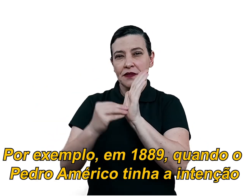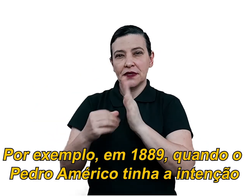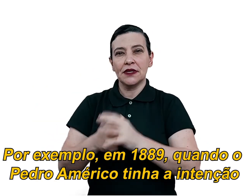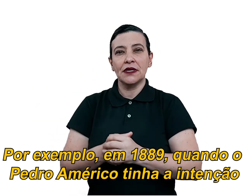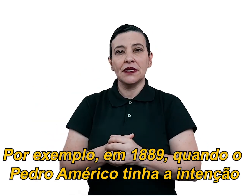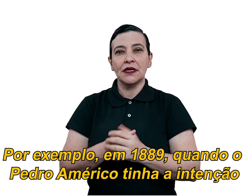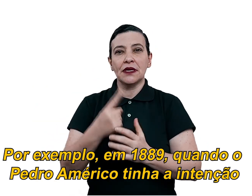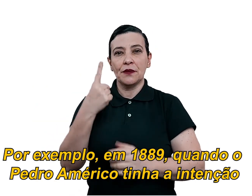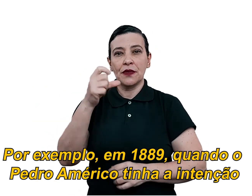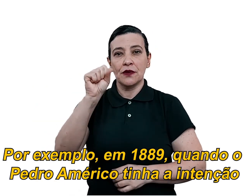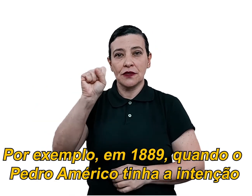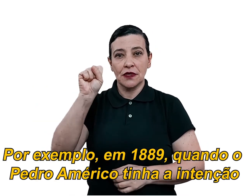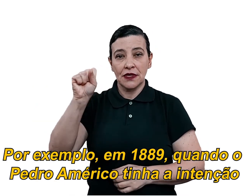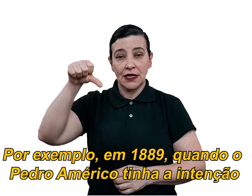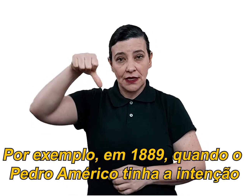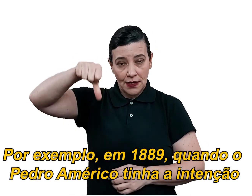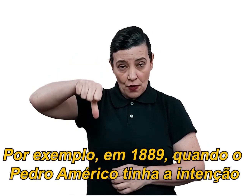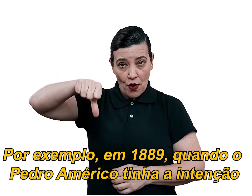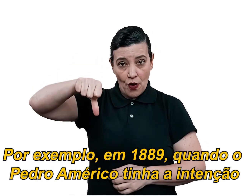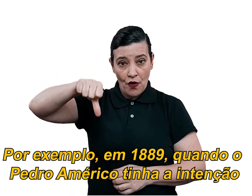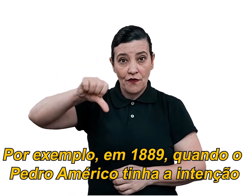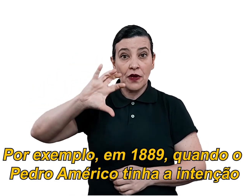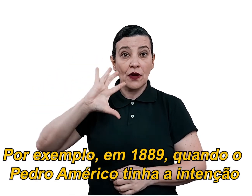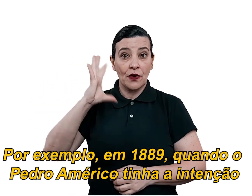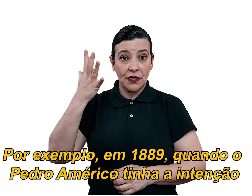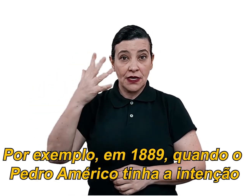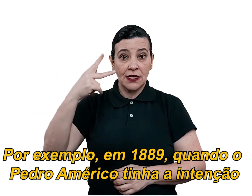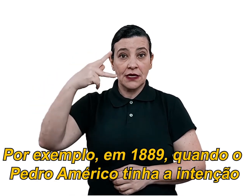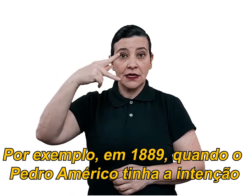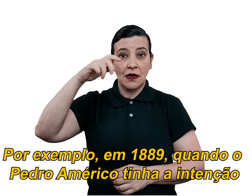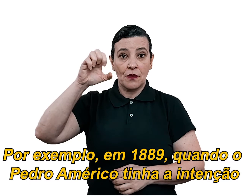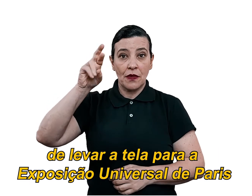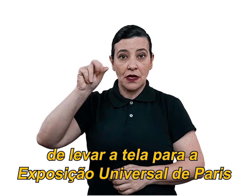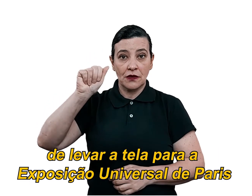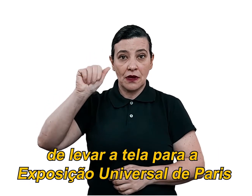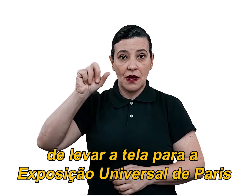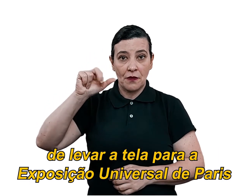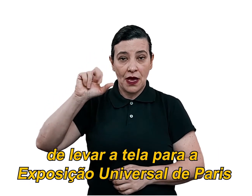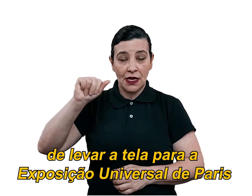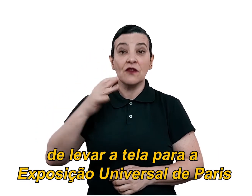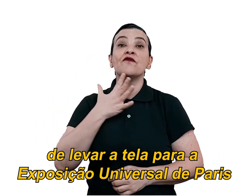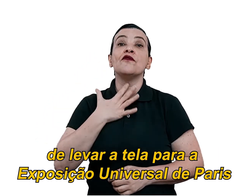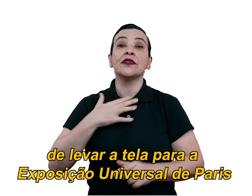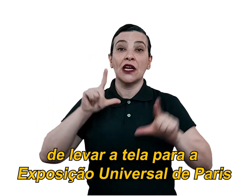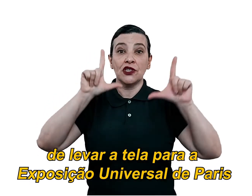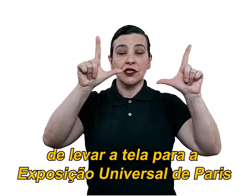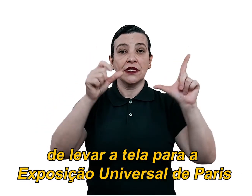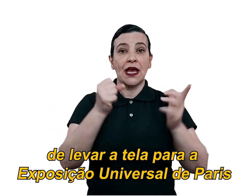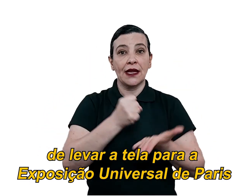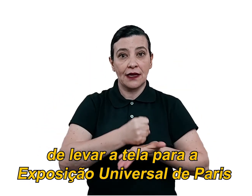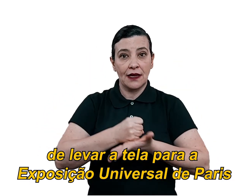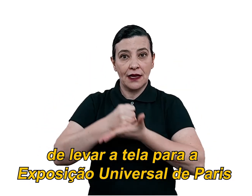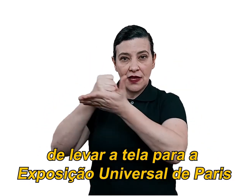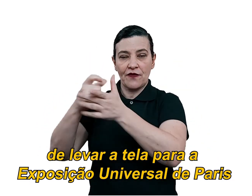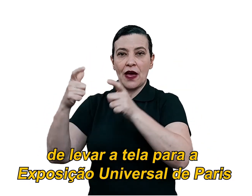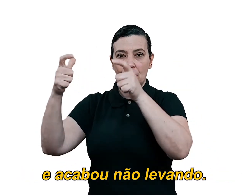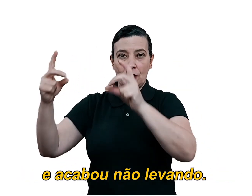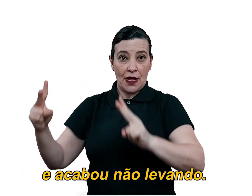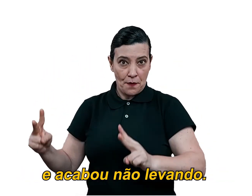em 1889, quando o Pedro Américo tinha a intenção de levar a tela para a Exposição Universal de Paris, e